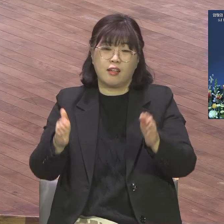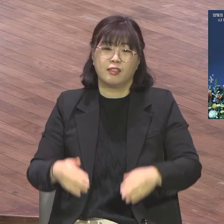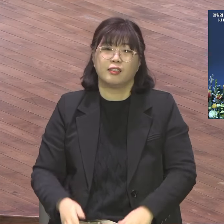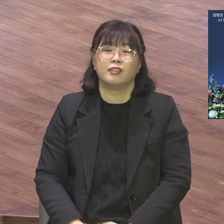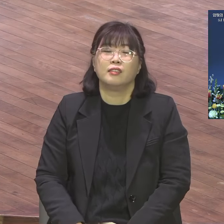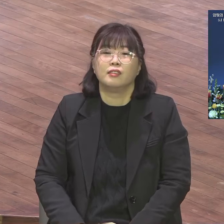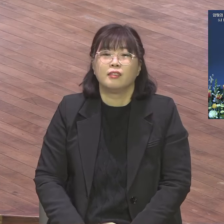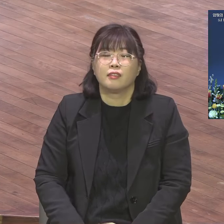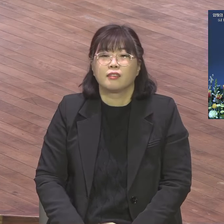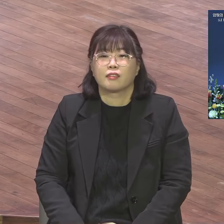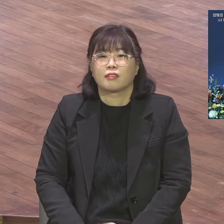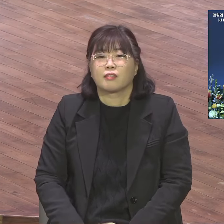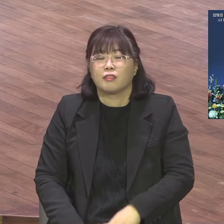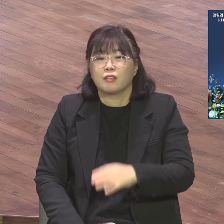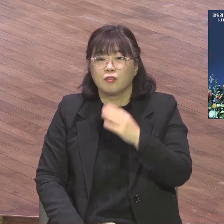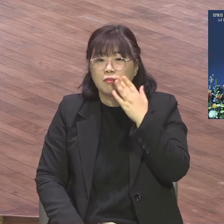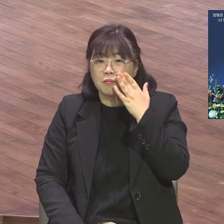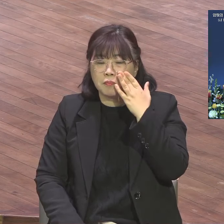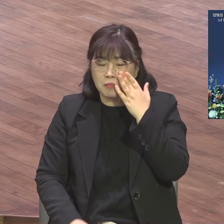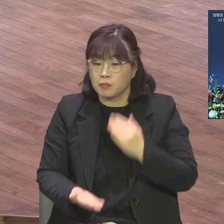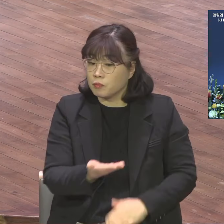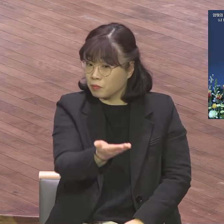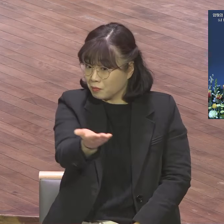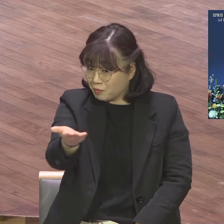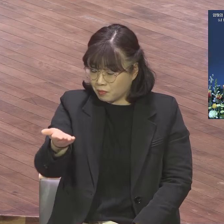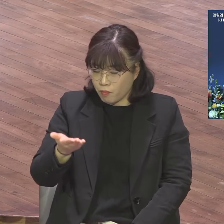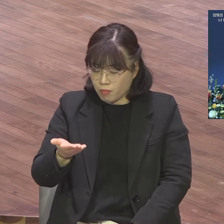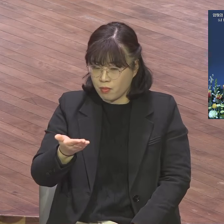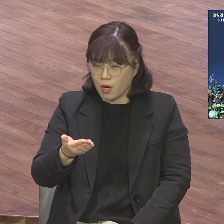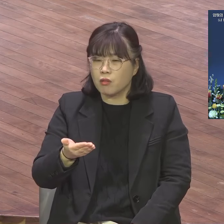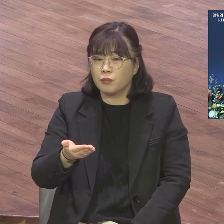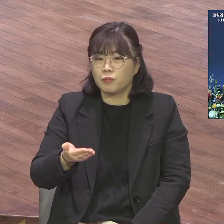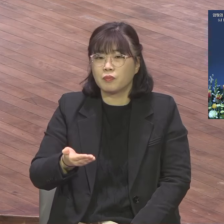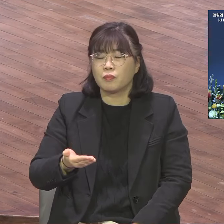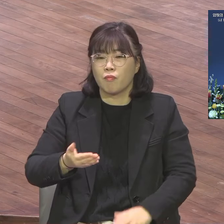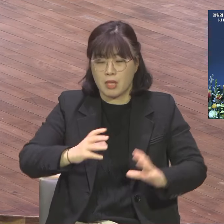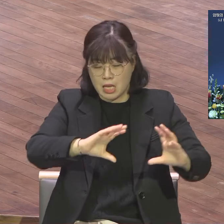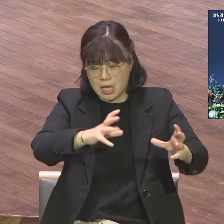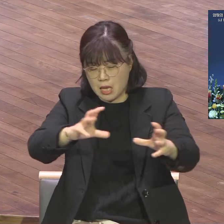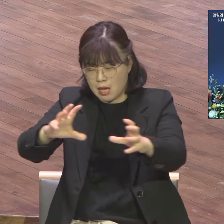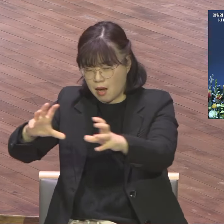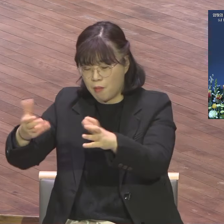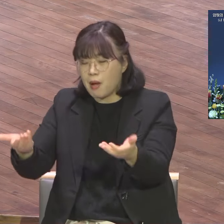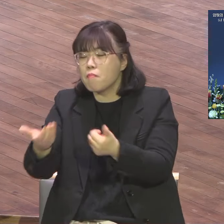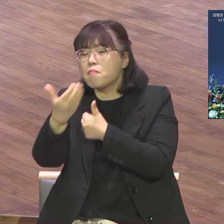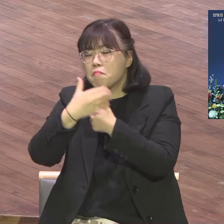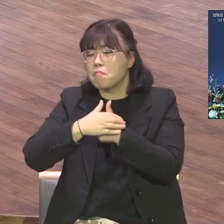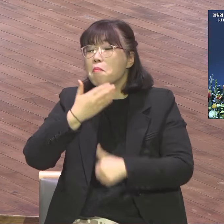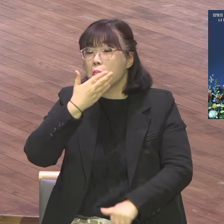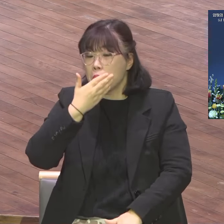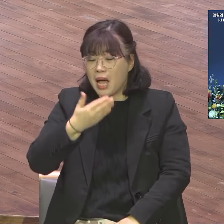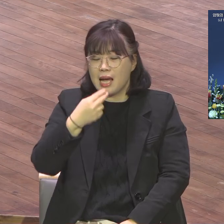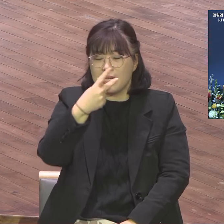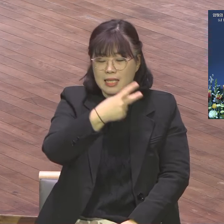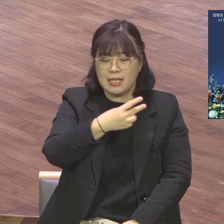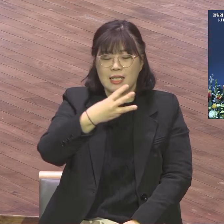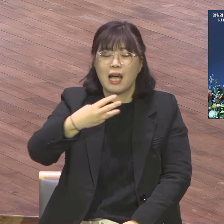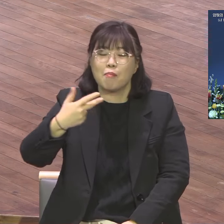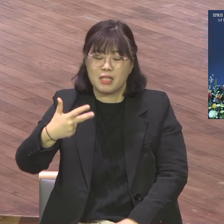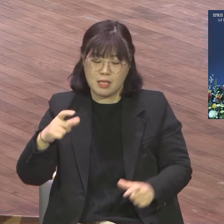예언 공동체가 참으로 열방을 얻는 237 망대로 반드시 세워지게 되어